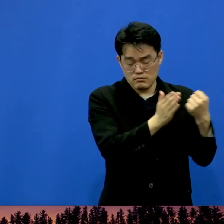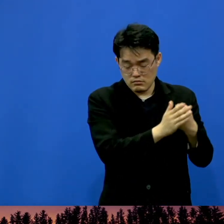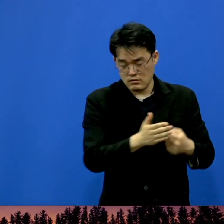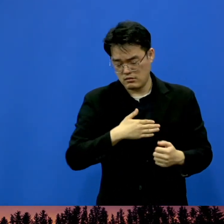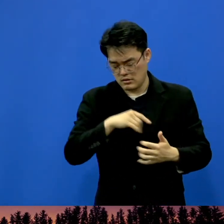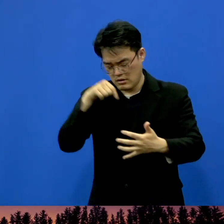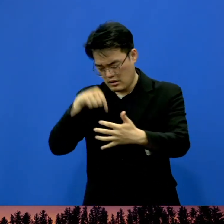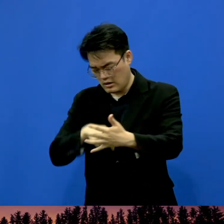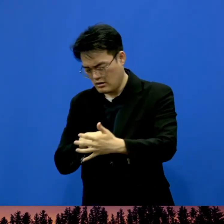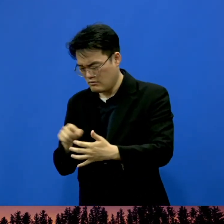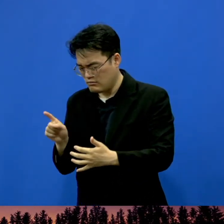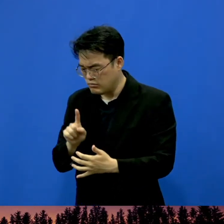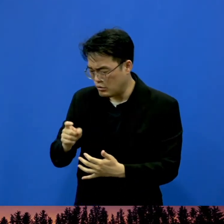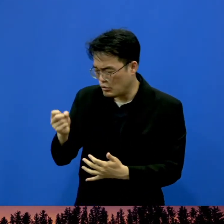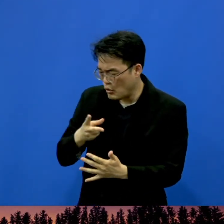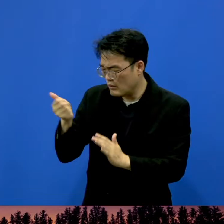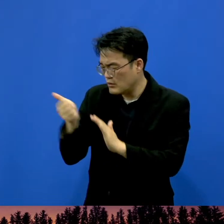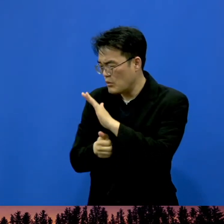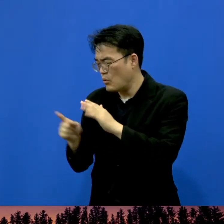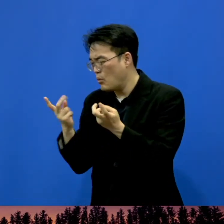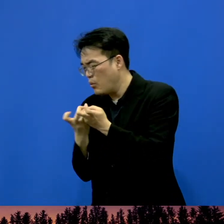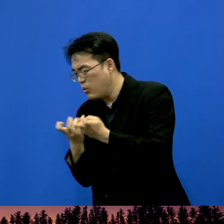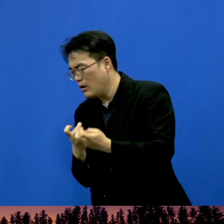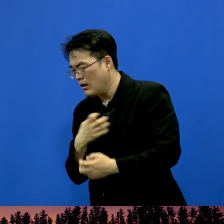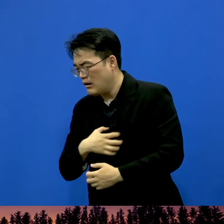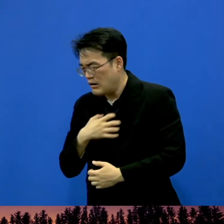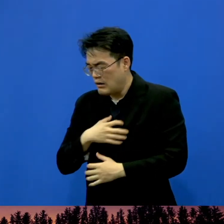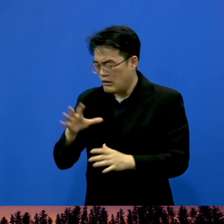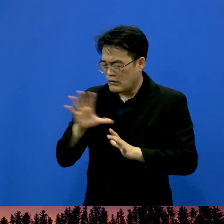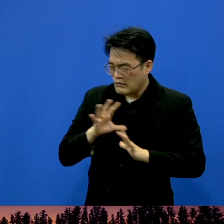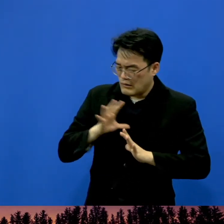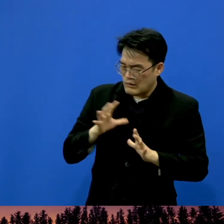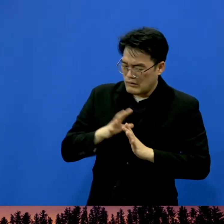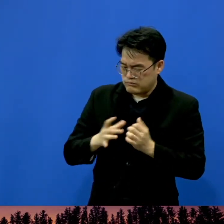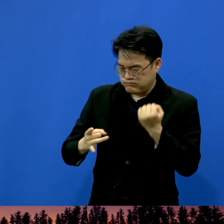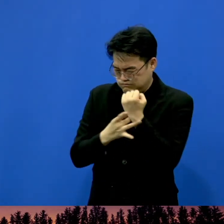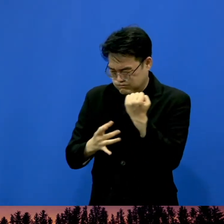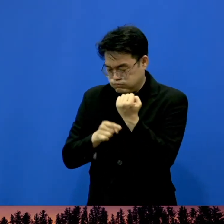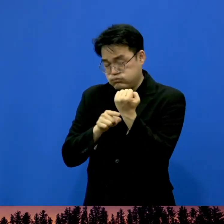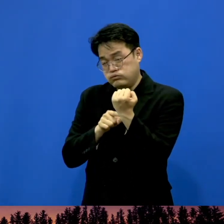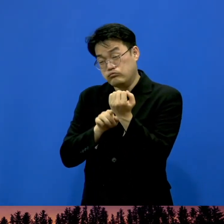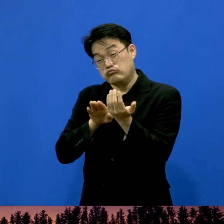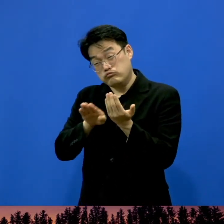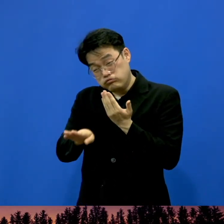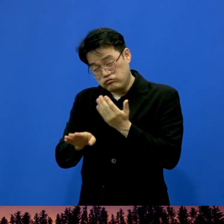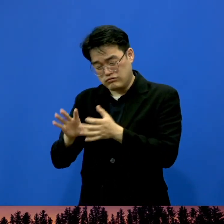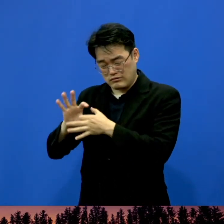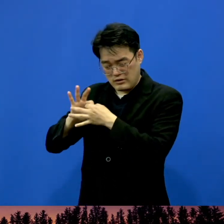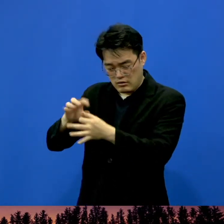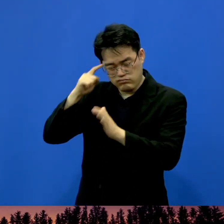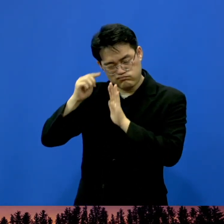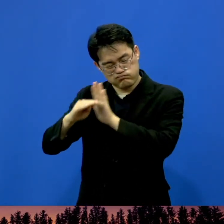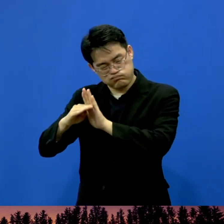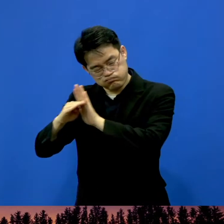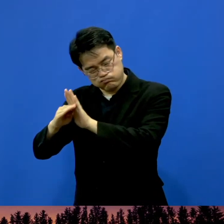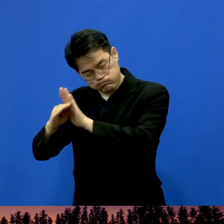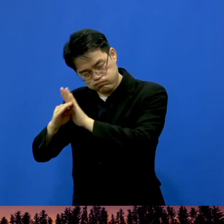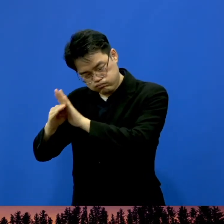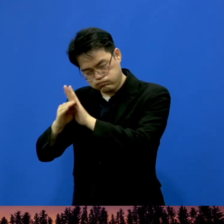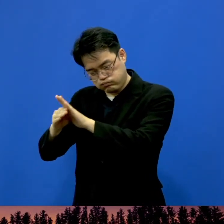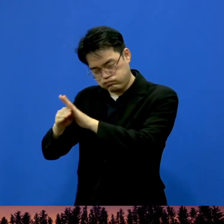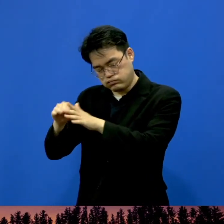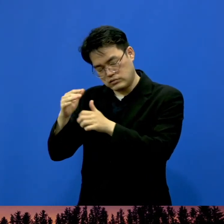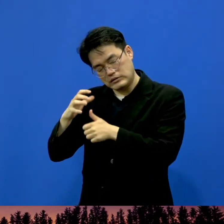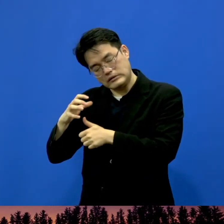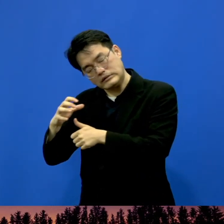안에 어떤 트라우마가 생기면 계속적으로 내 삶에 영향을 미치는 요소가 된다는 거죠. 그래서